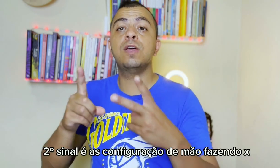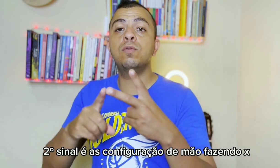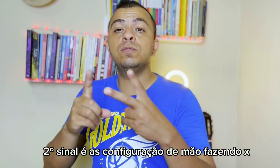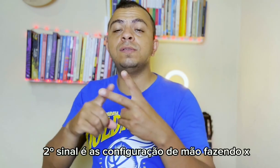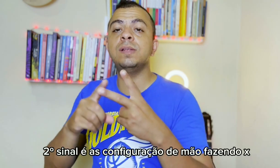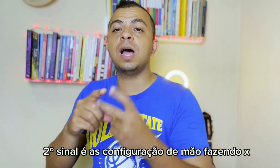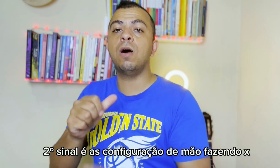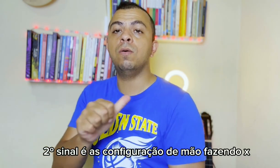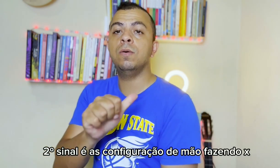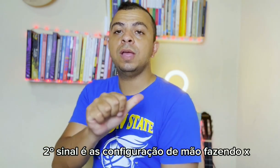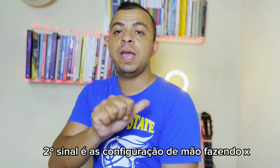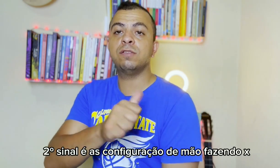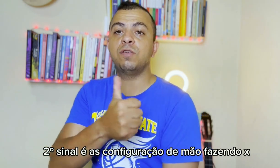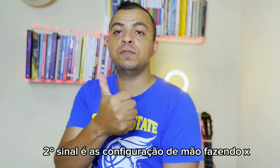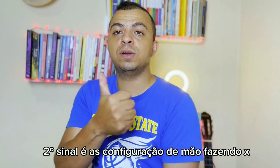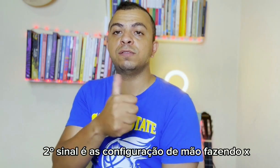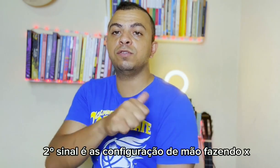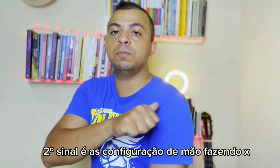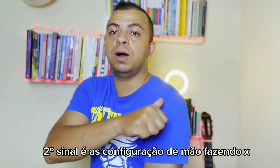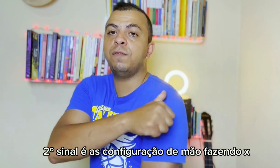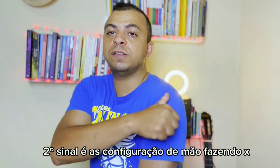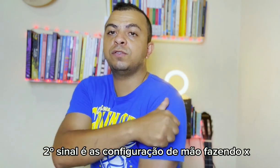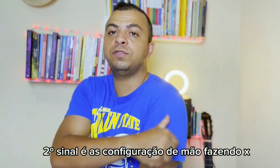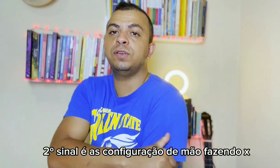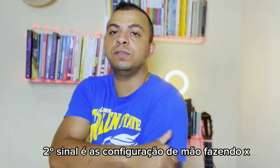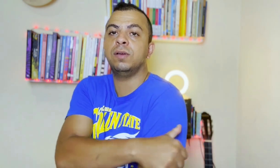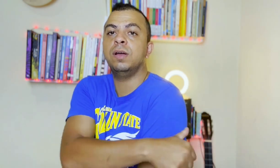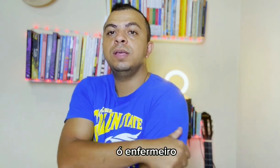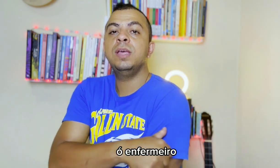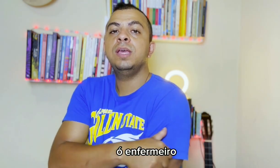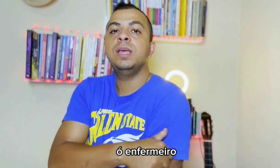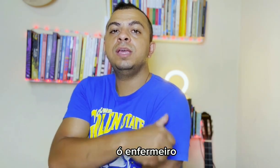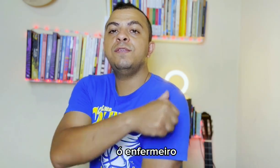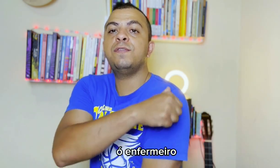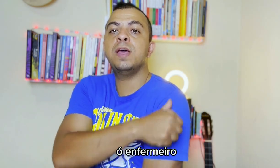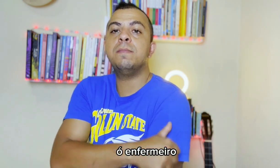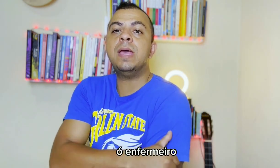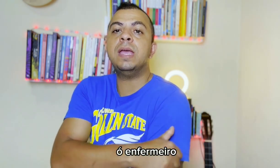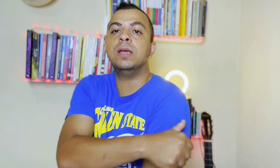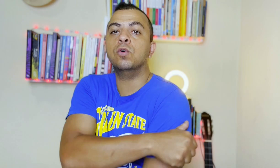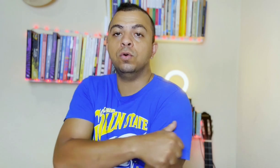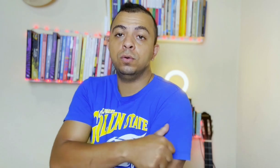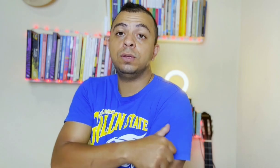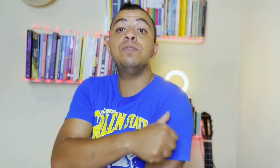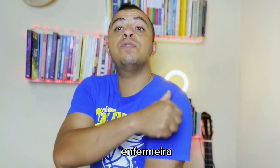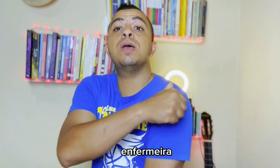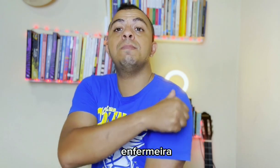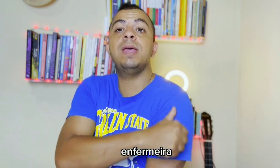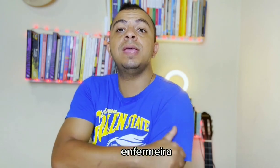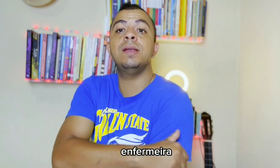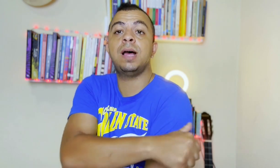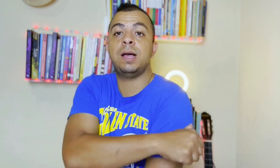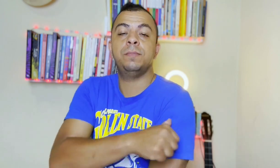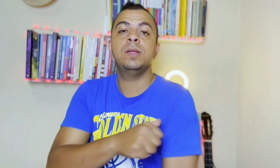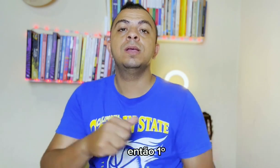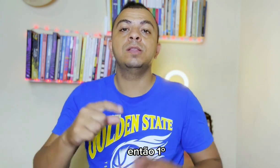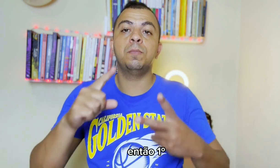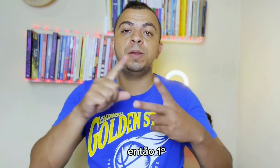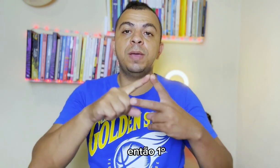Segundo sinal, essa configuração de mão, fazendo um X, ó. Enfermeiro, enfermeira. Então,